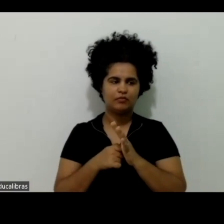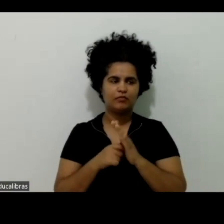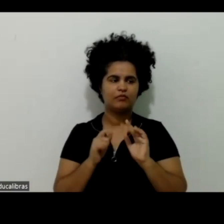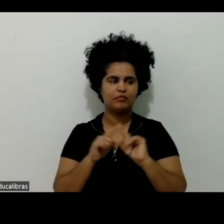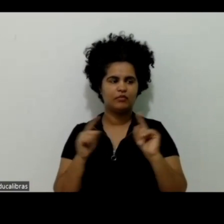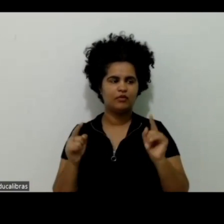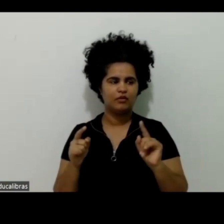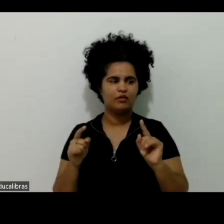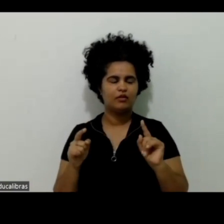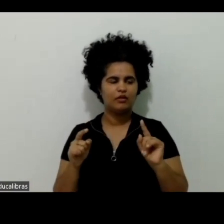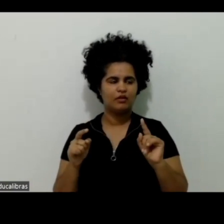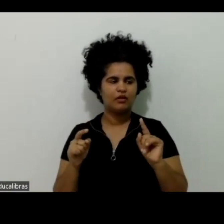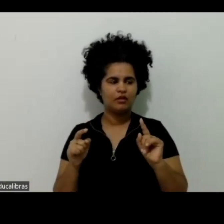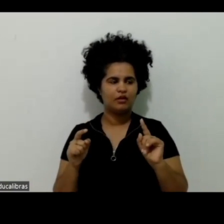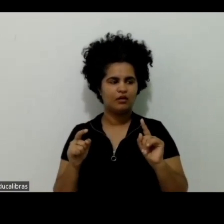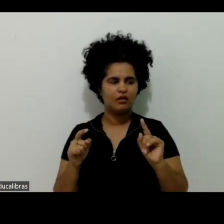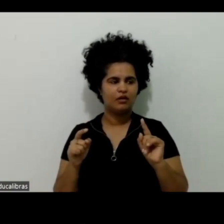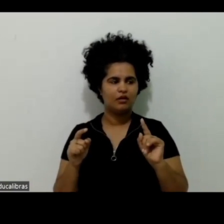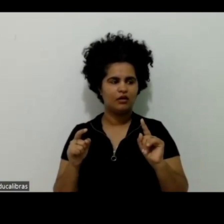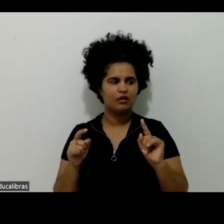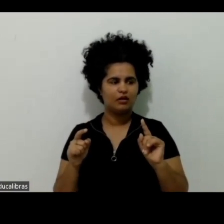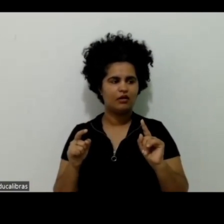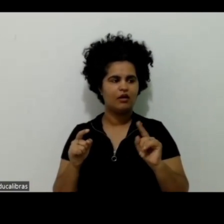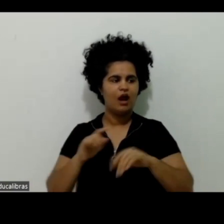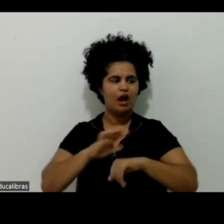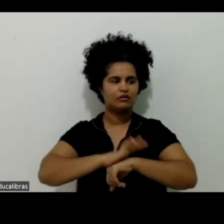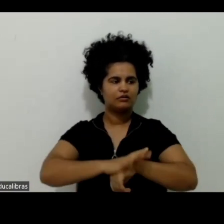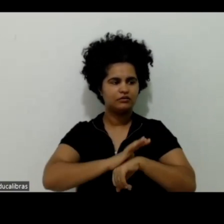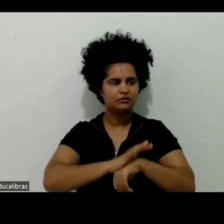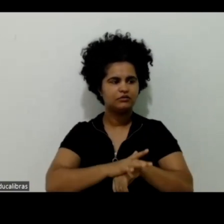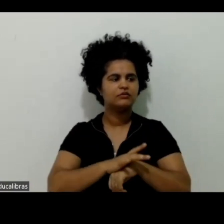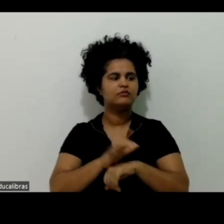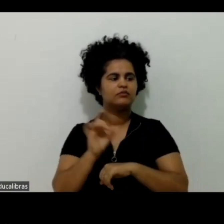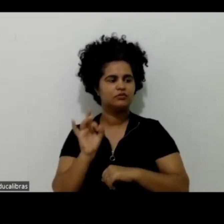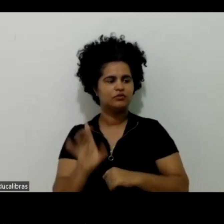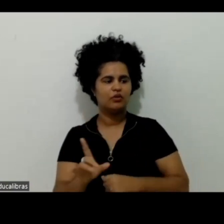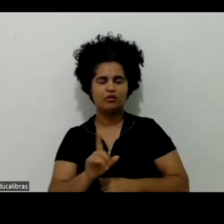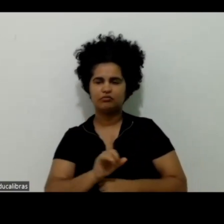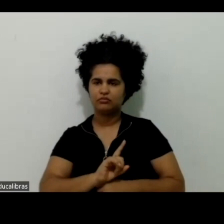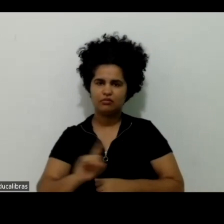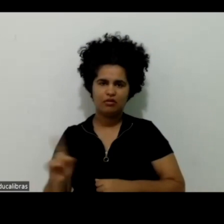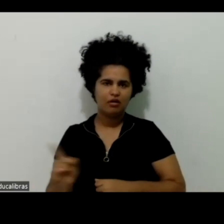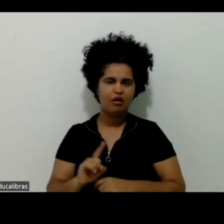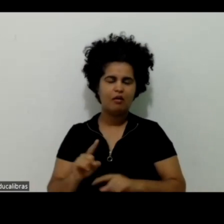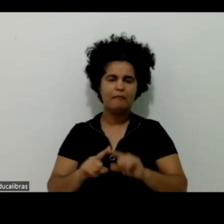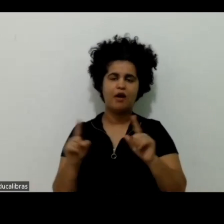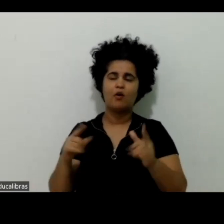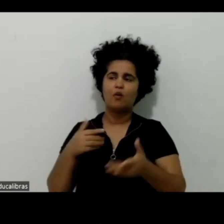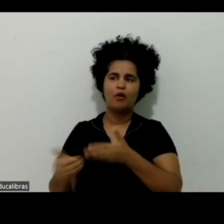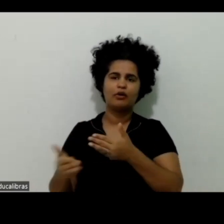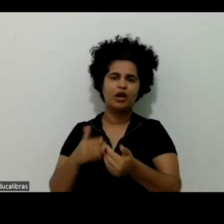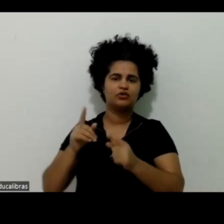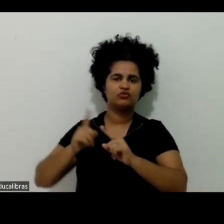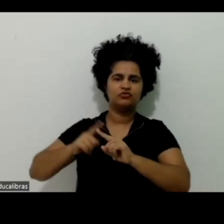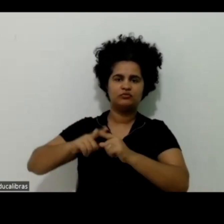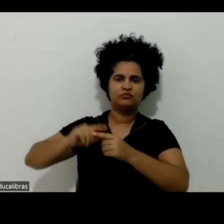no enfrentamento não só ao racismo, mas a todas as formas de opressão que são estruturais à sociedade, funcionais ao capital. E aí a